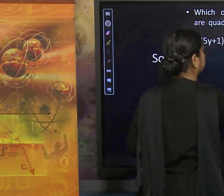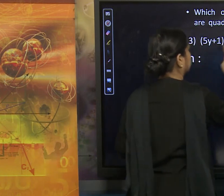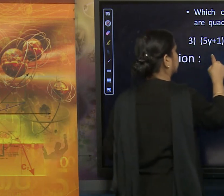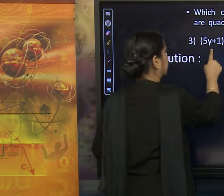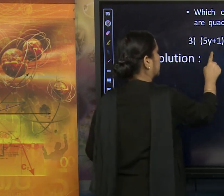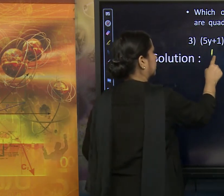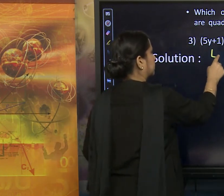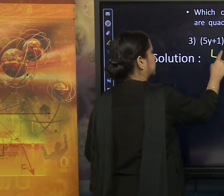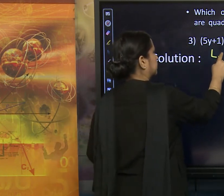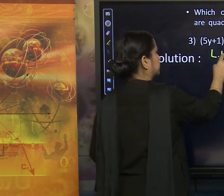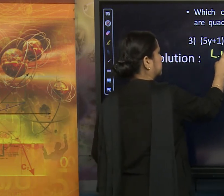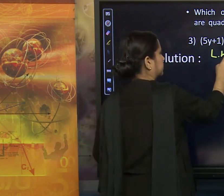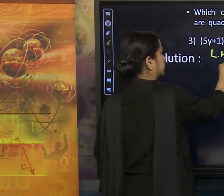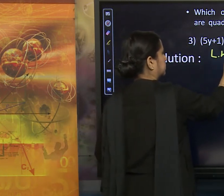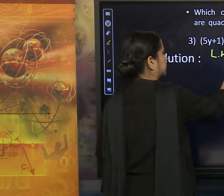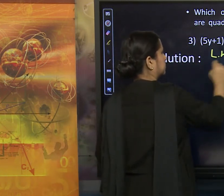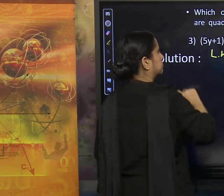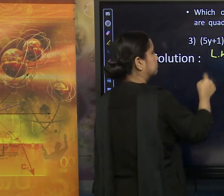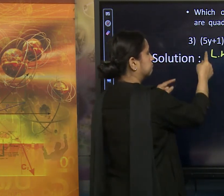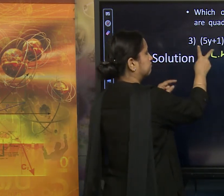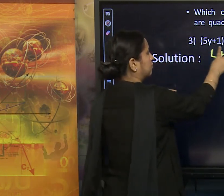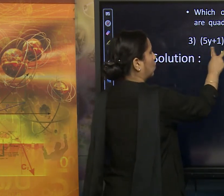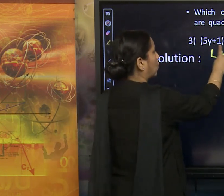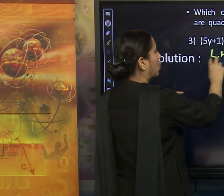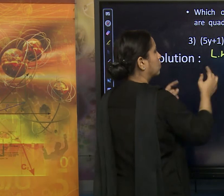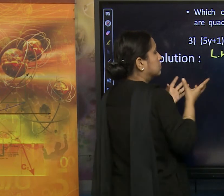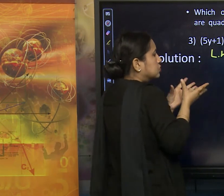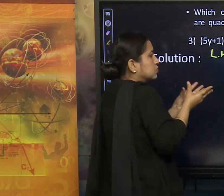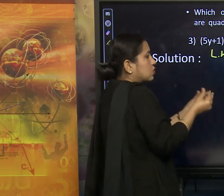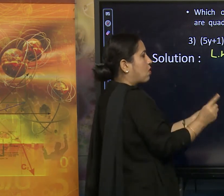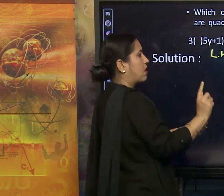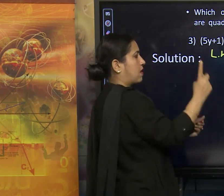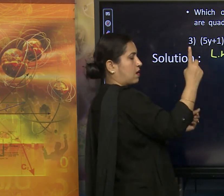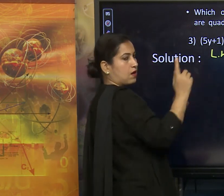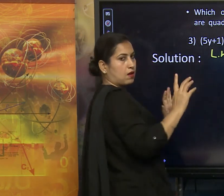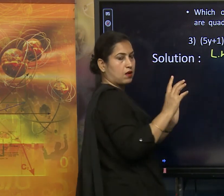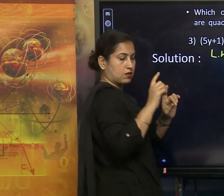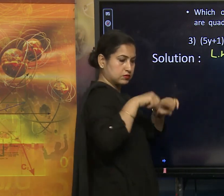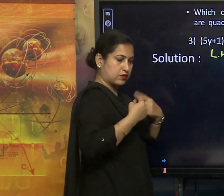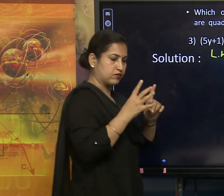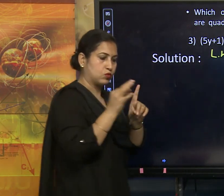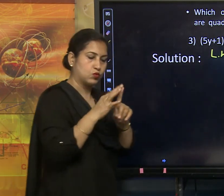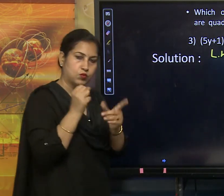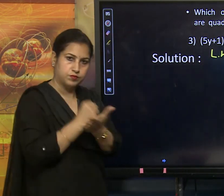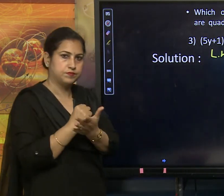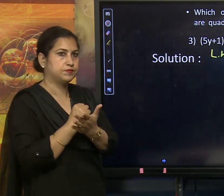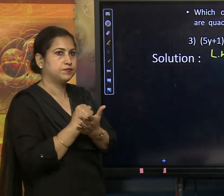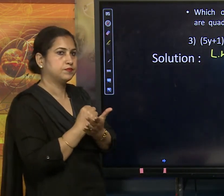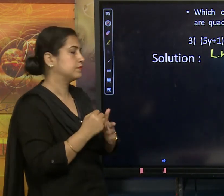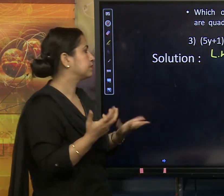2 साइड्स होती हैं, अर्थात राइट हैंड साइड और लेफ्ट हैंड साइड। सबसे पहले हमें इस तरह से